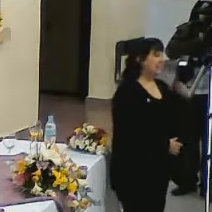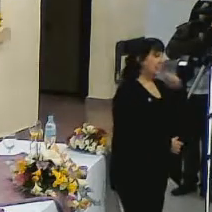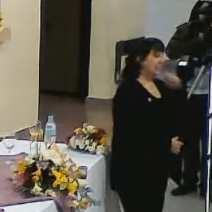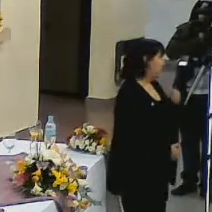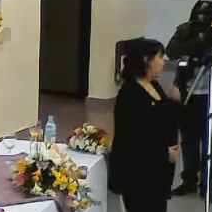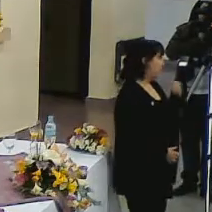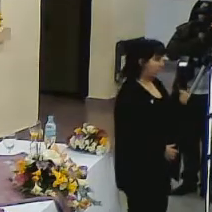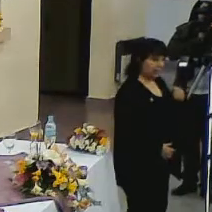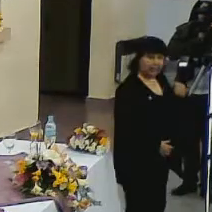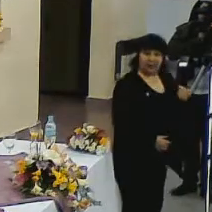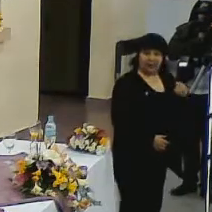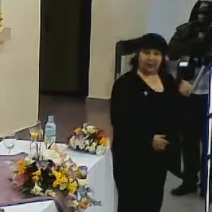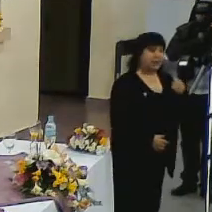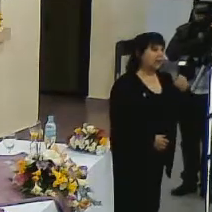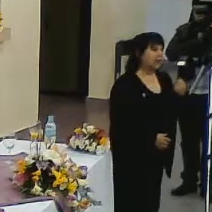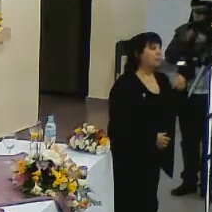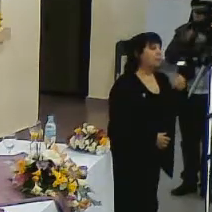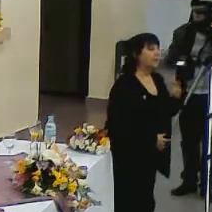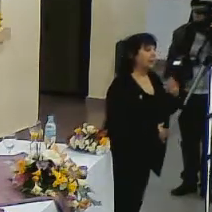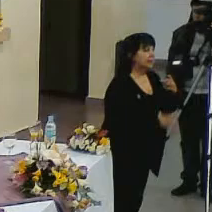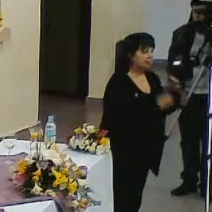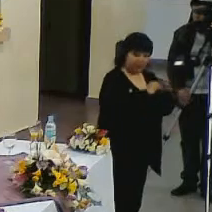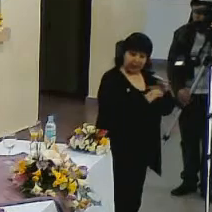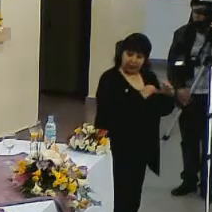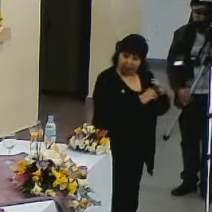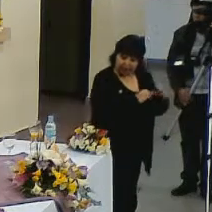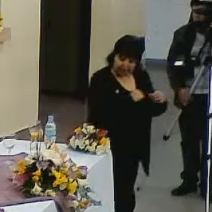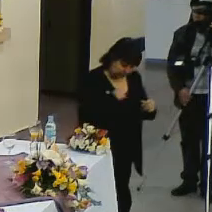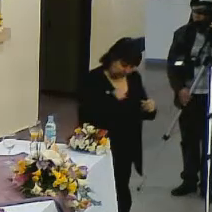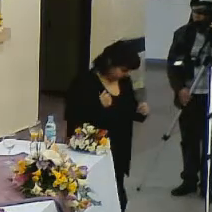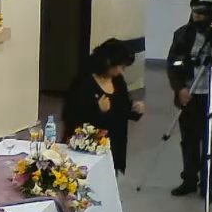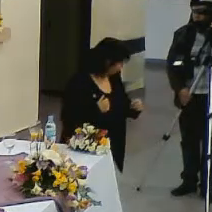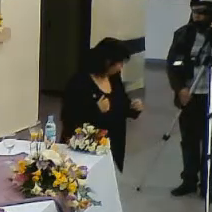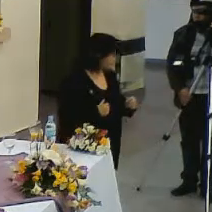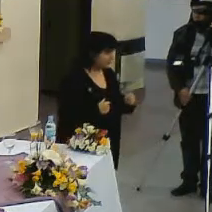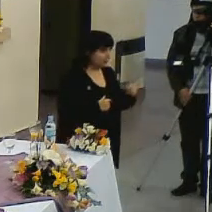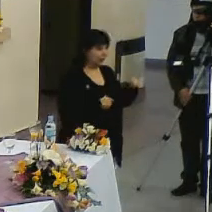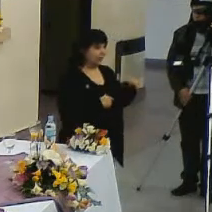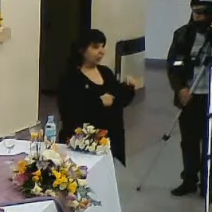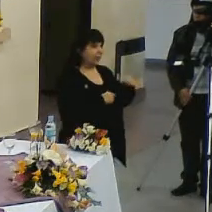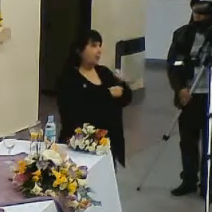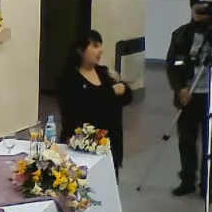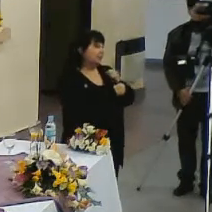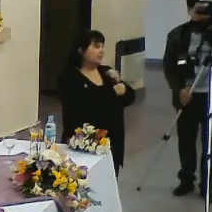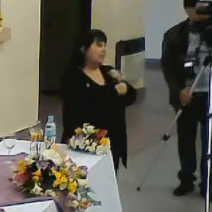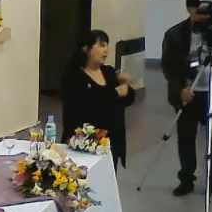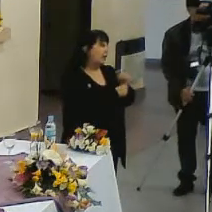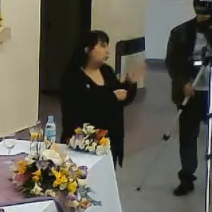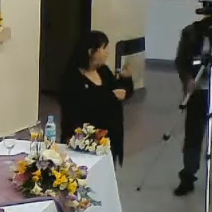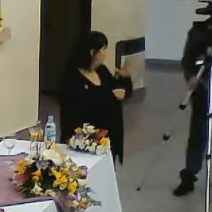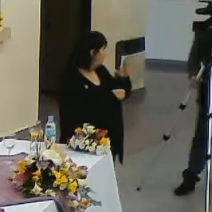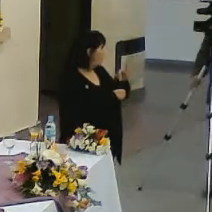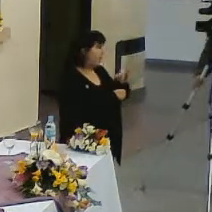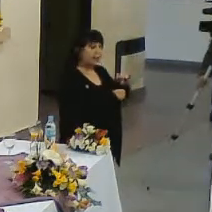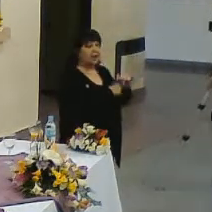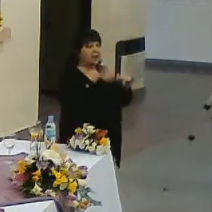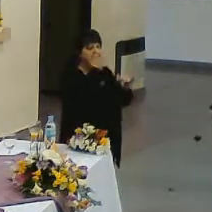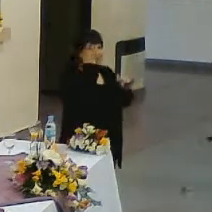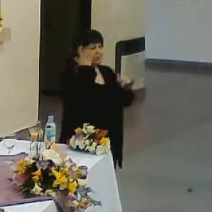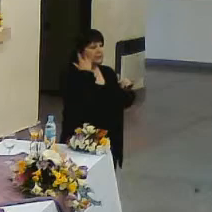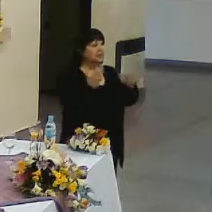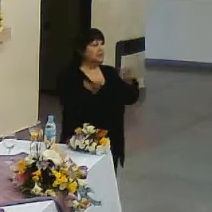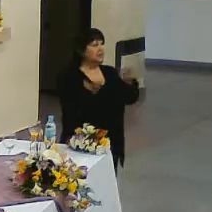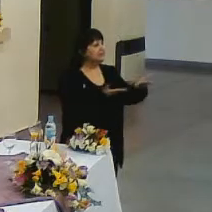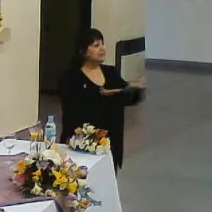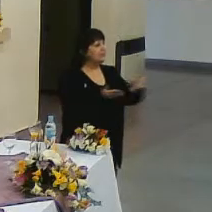para nosotros poder compartir con ustedes esto. Es la tarea que realizamos todos los días, recibir a todos